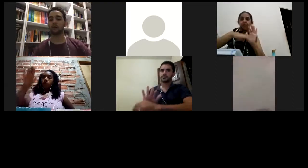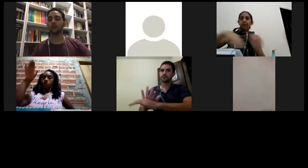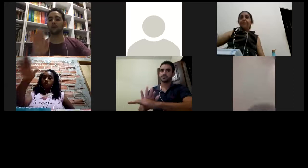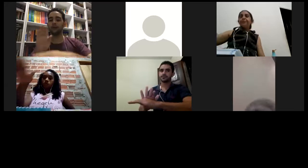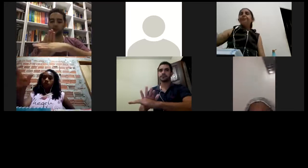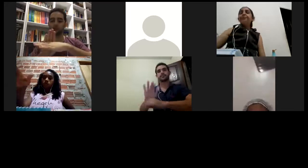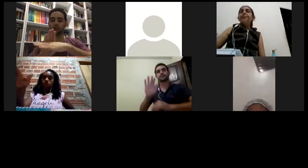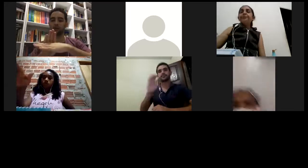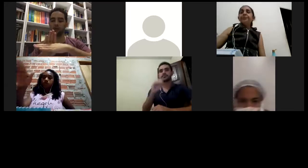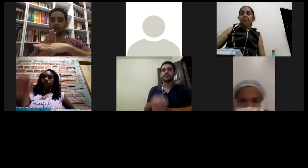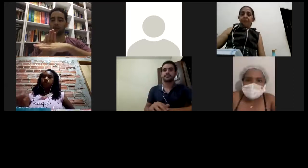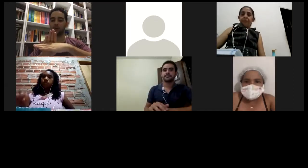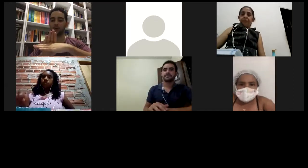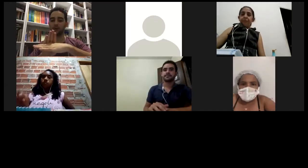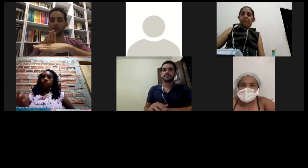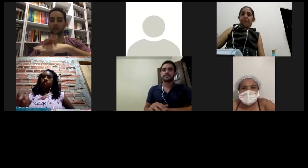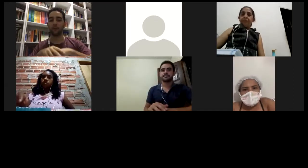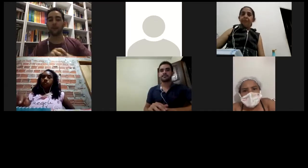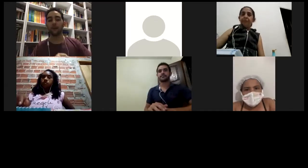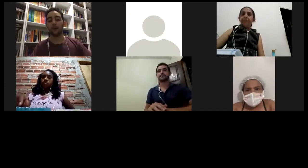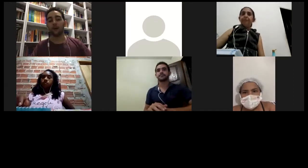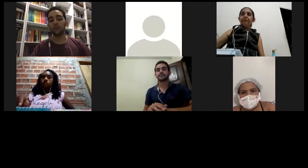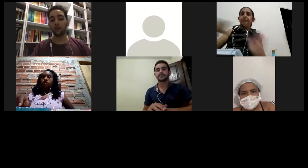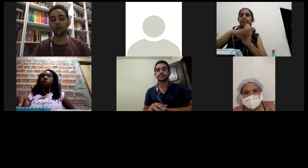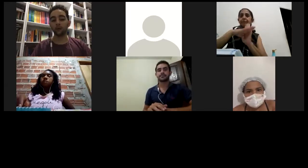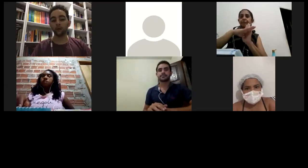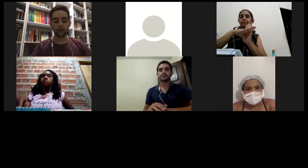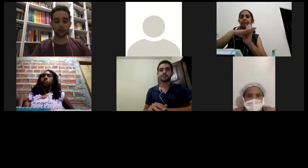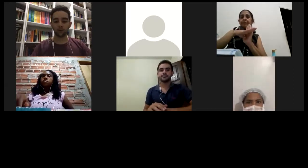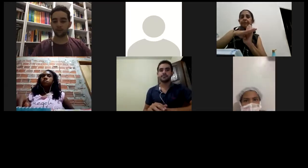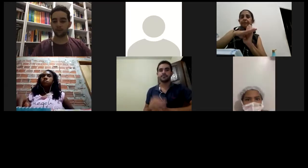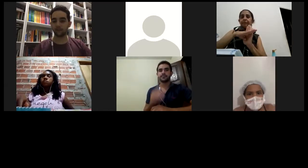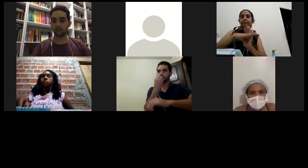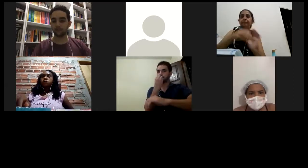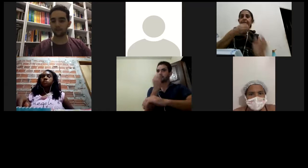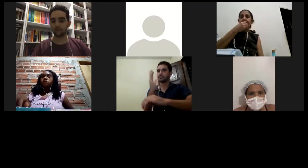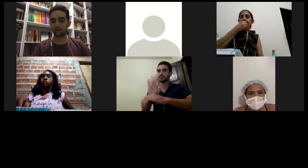tarde. Isso. A outra forma é assim. Boa noite.